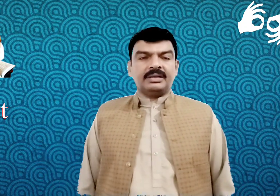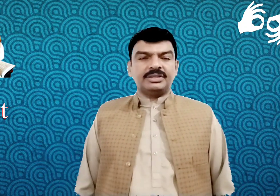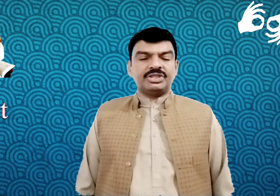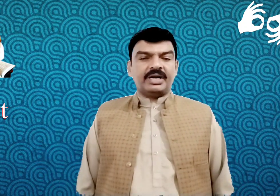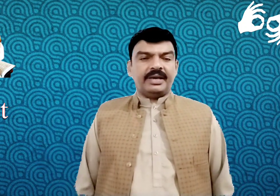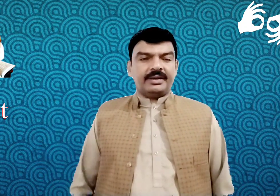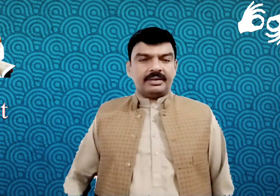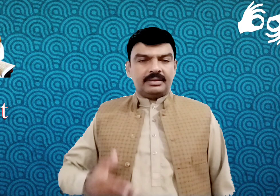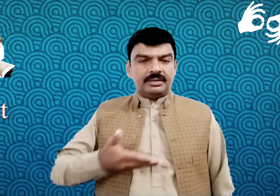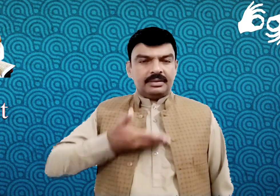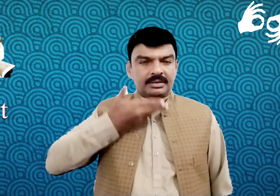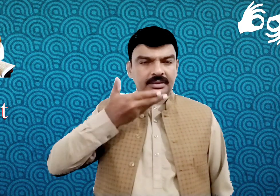शायर।